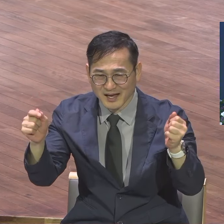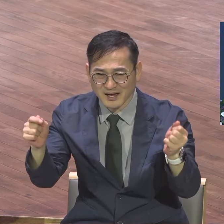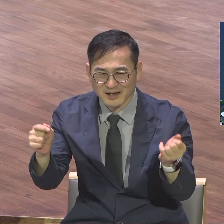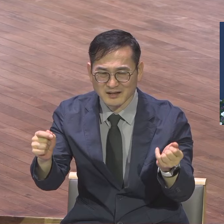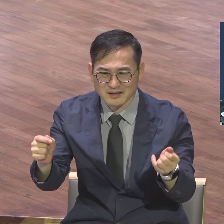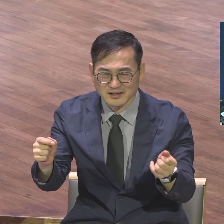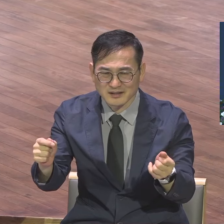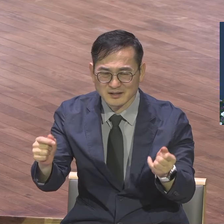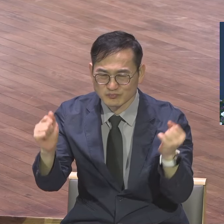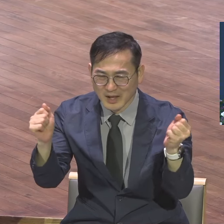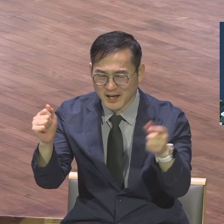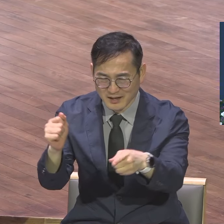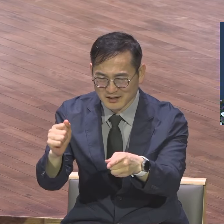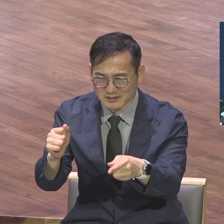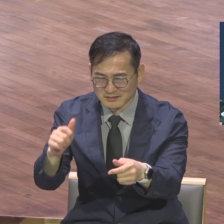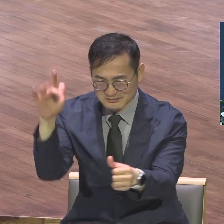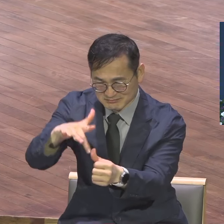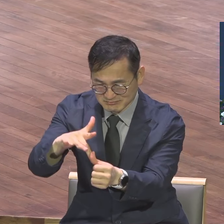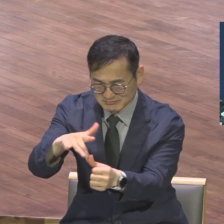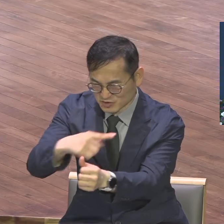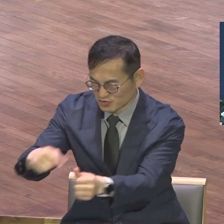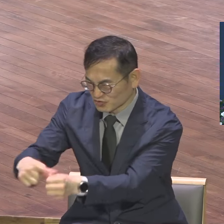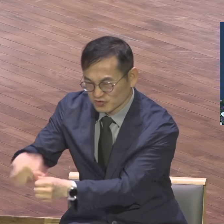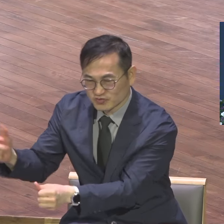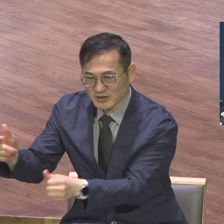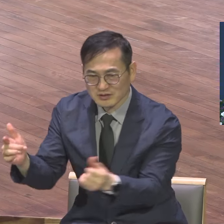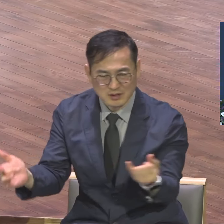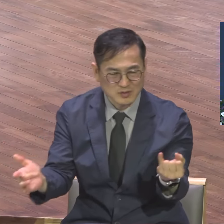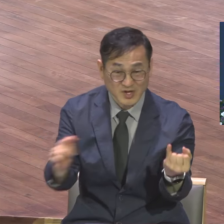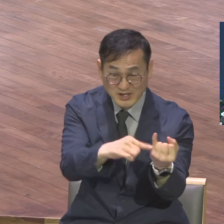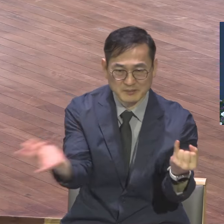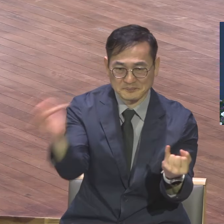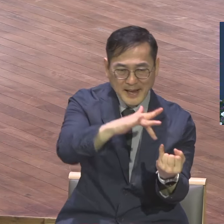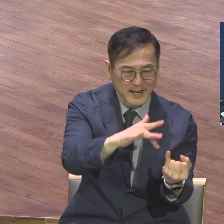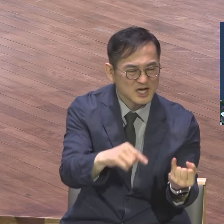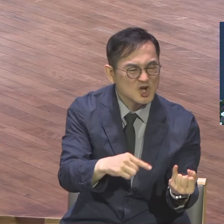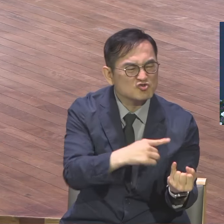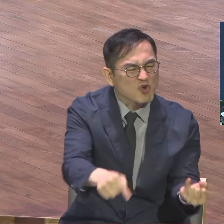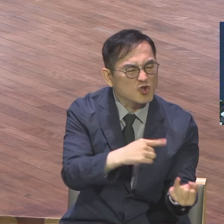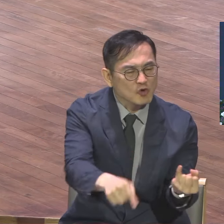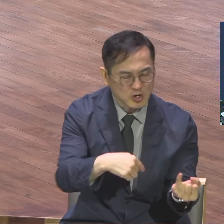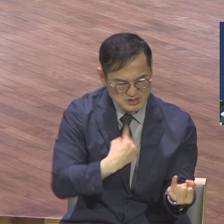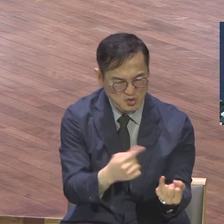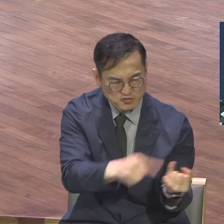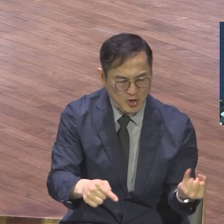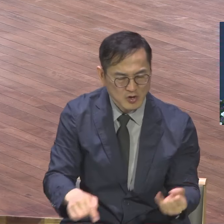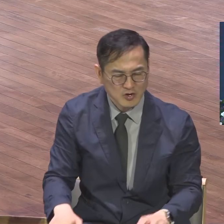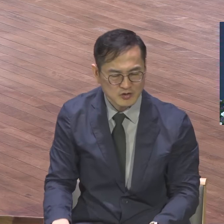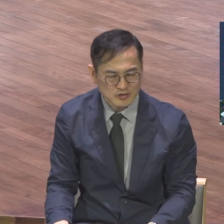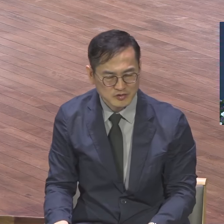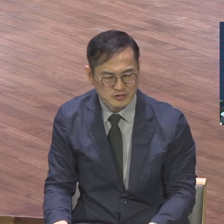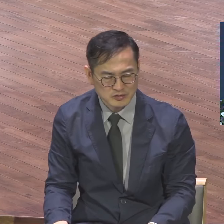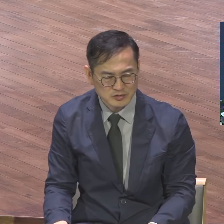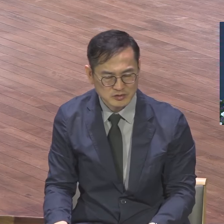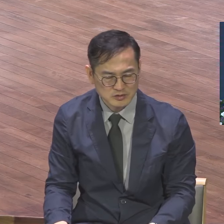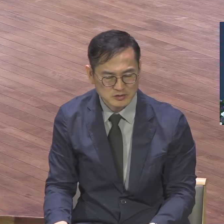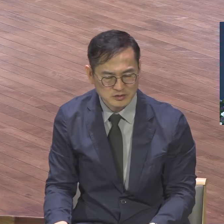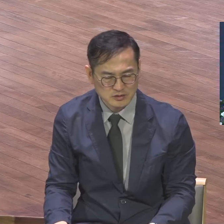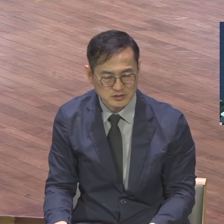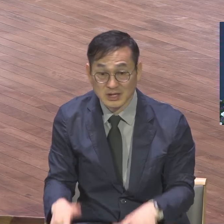팔에 죽어가 나오는 거요. 죽어. 그럼 예수 이름 한번 들어가. 너 죽어.